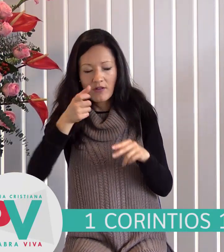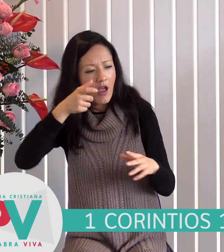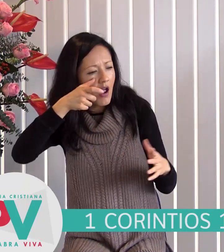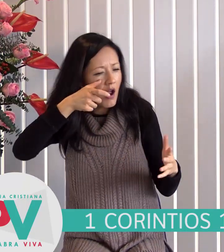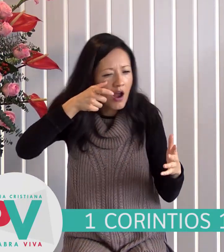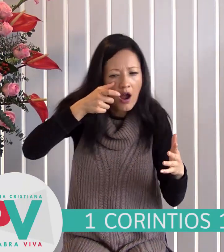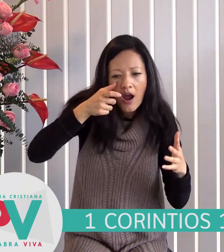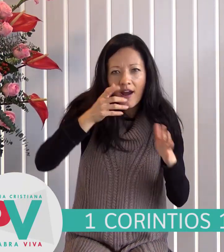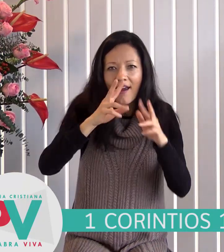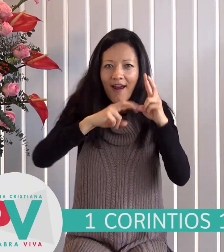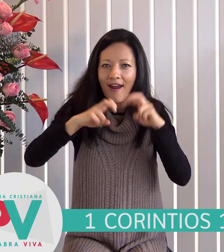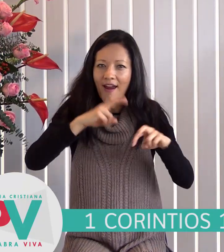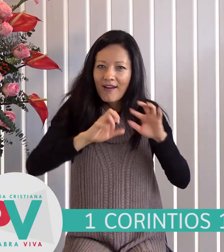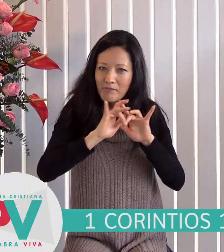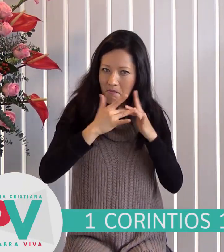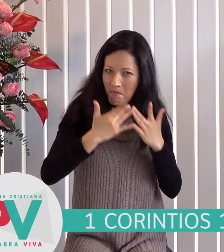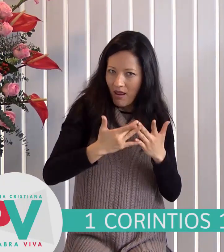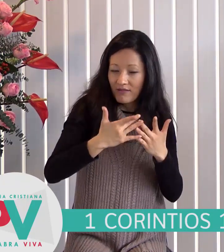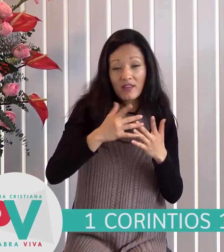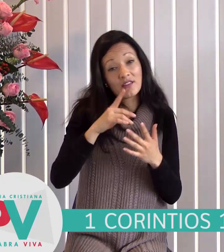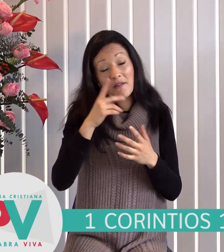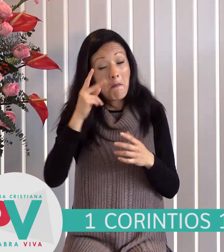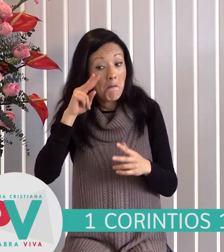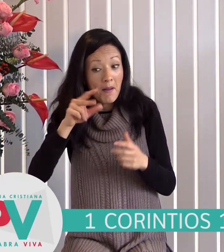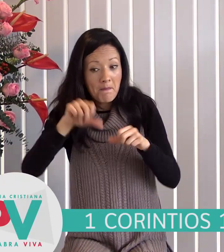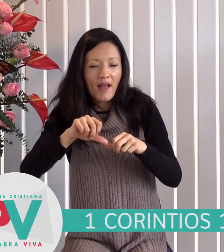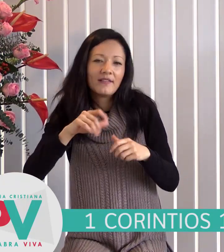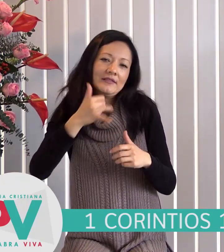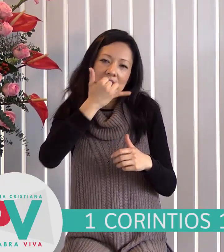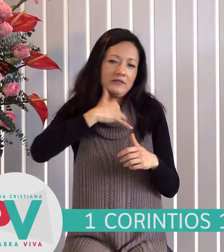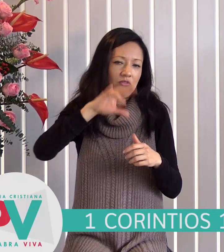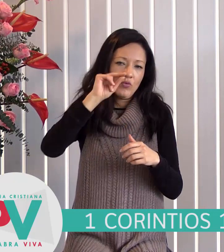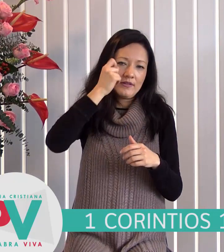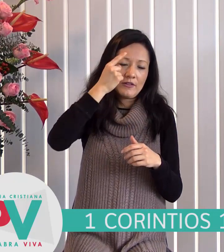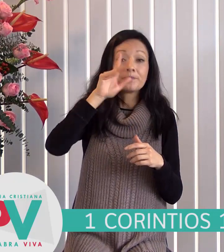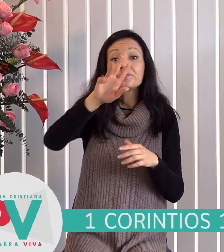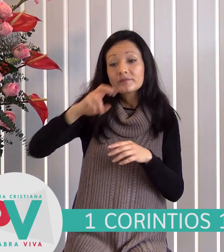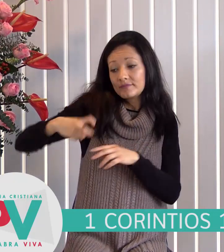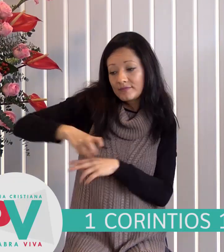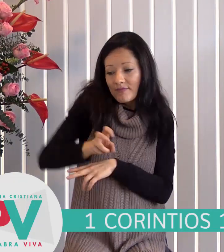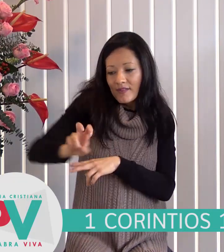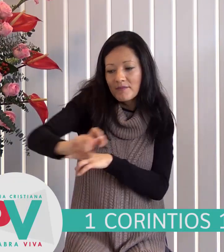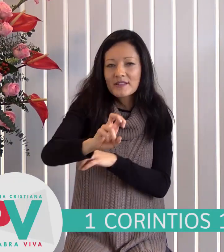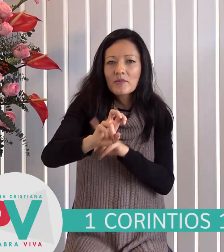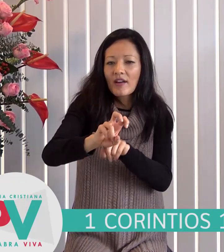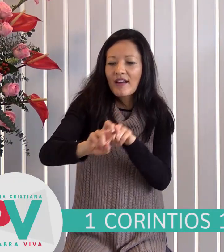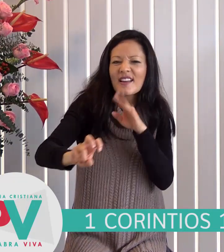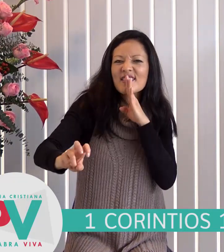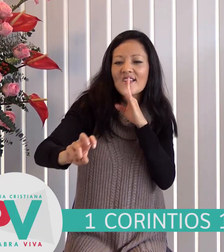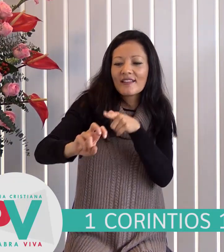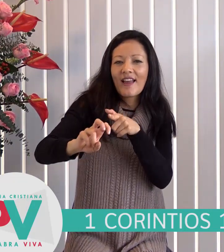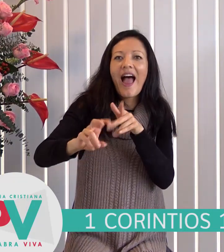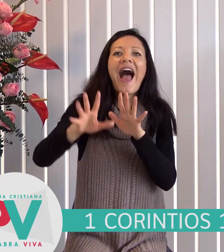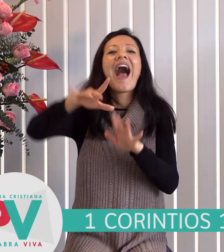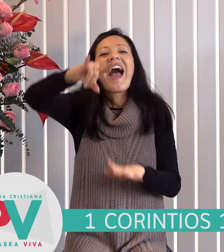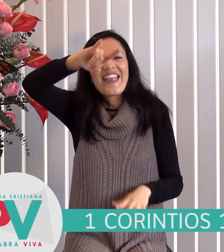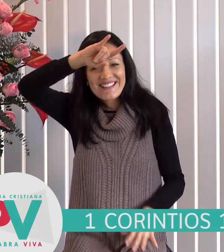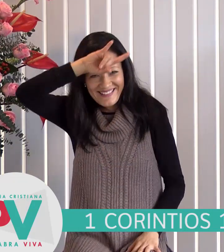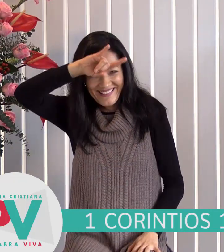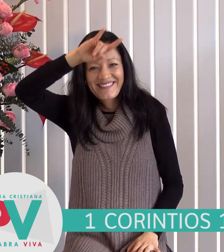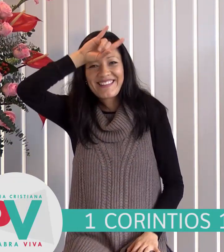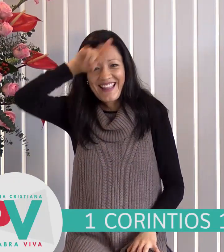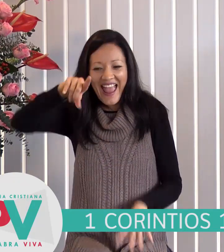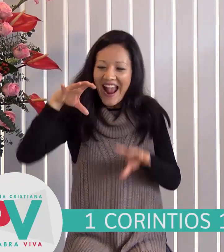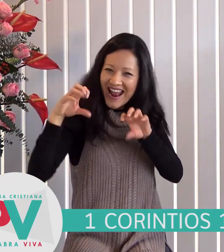la palabra mirar bien, porque si no, no entiende. Mire, la serpiente, desde el principio está hablando que la serpiente es Satanás que engañó